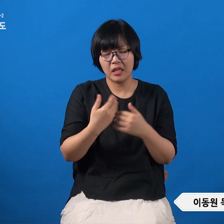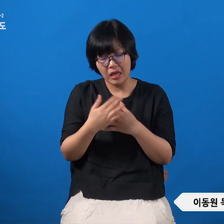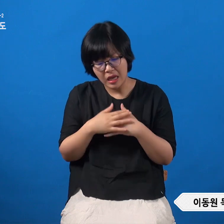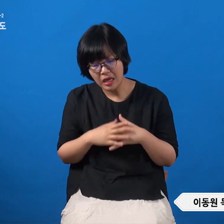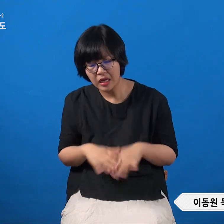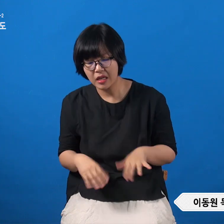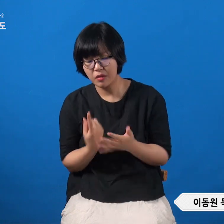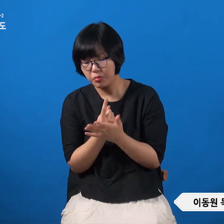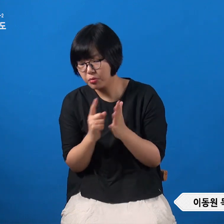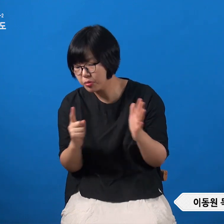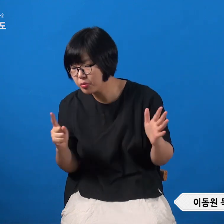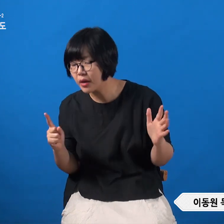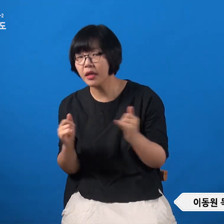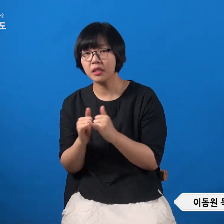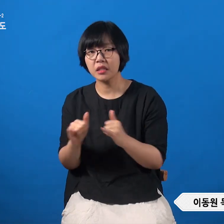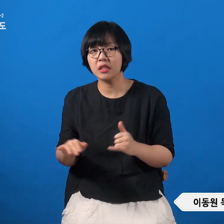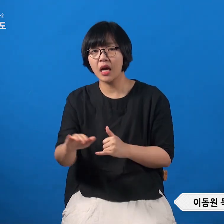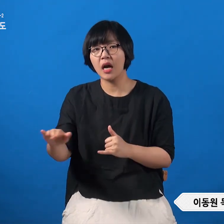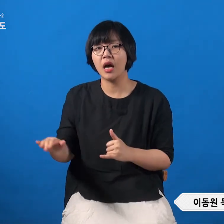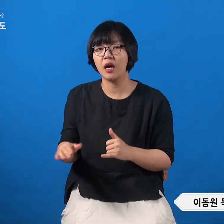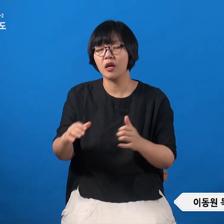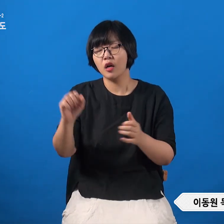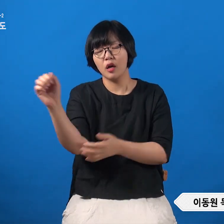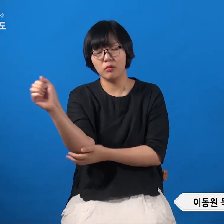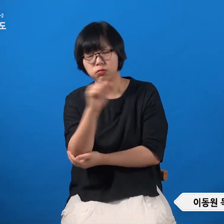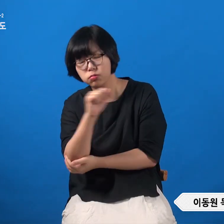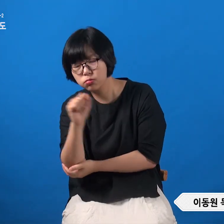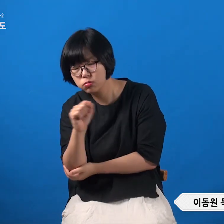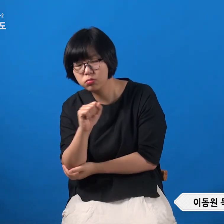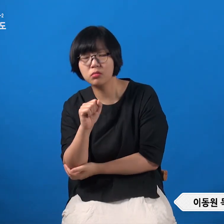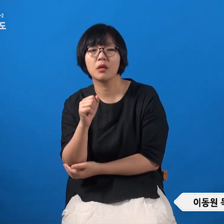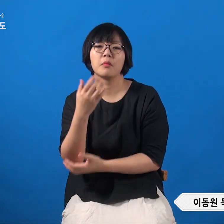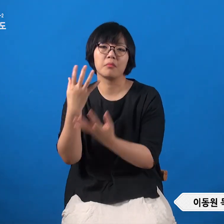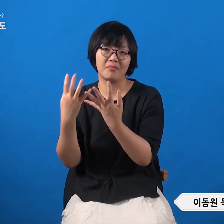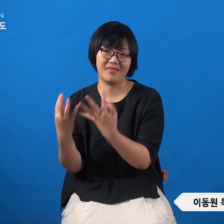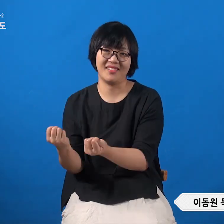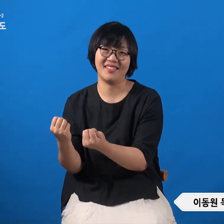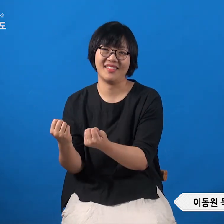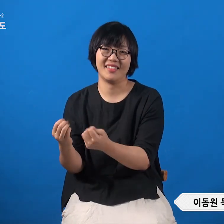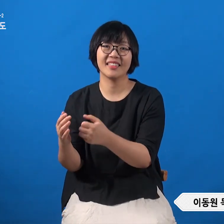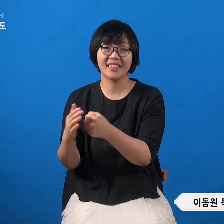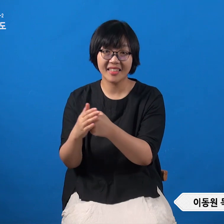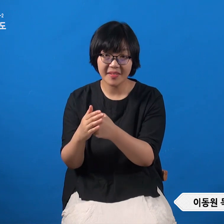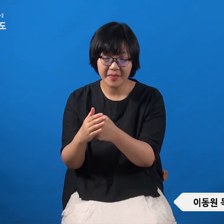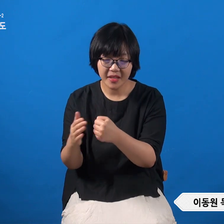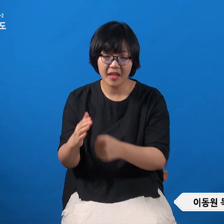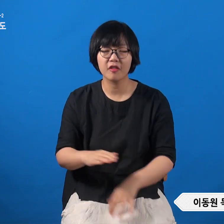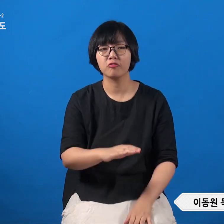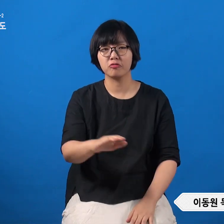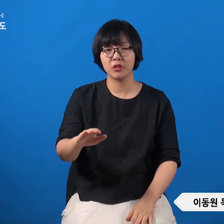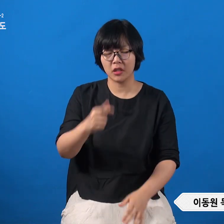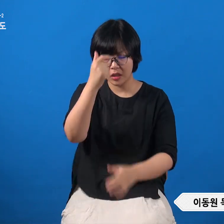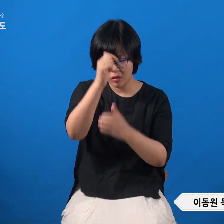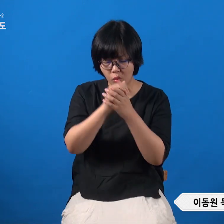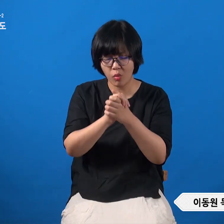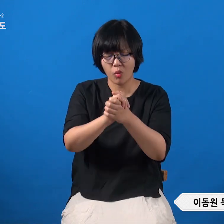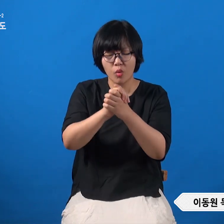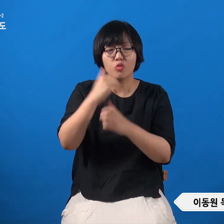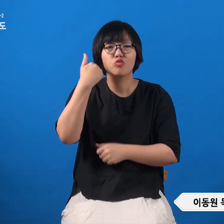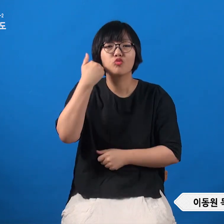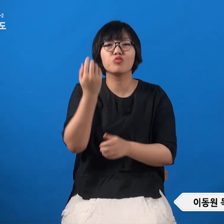그렇다면 다시 우리들의 편견을 수정하고 우리 중보기도 리스트에 지도자들을 먼저